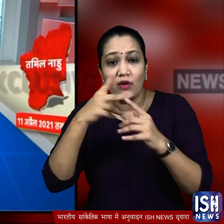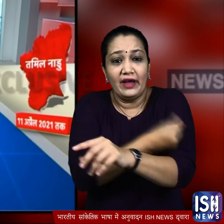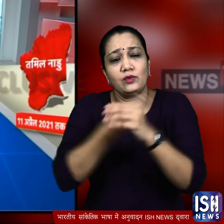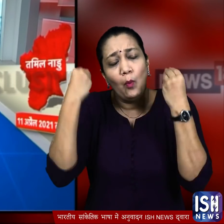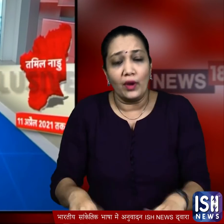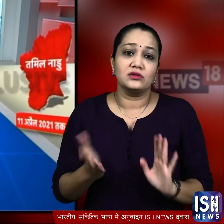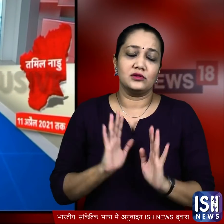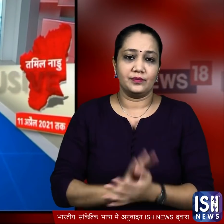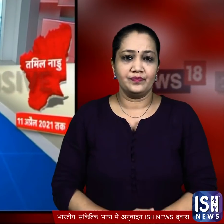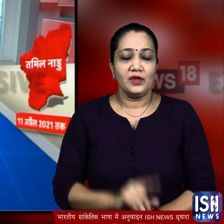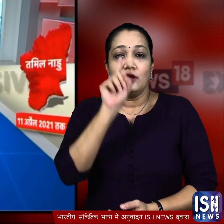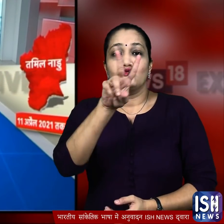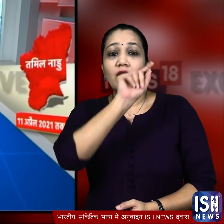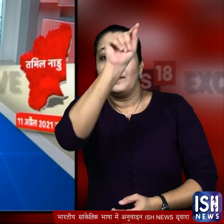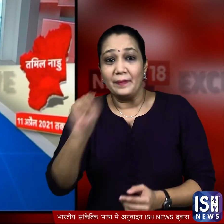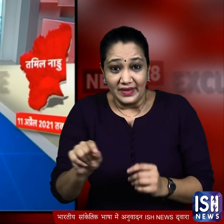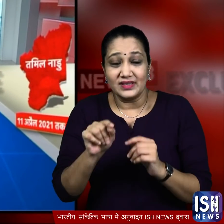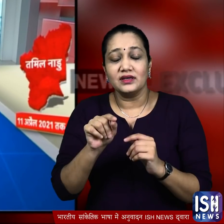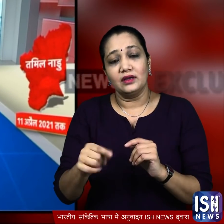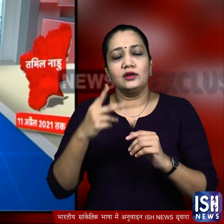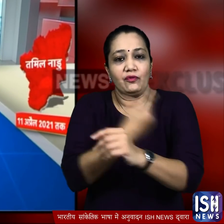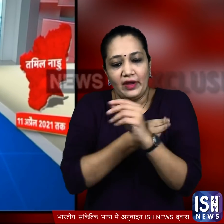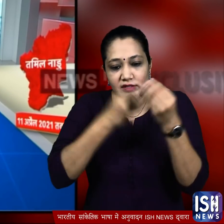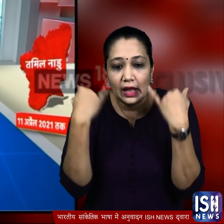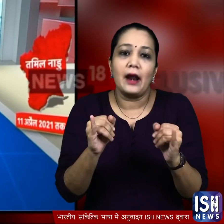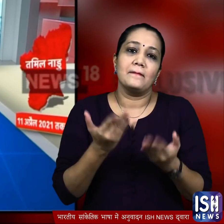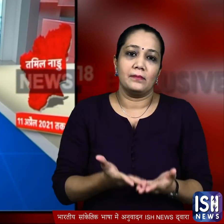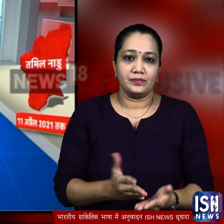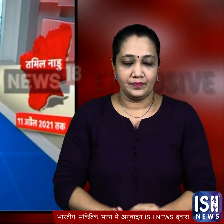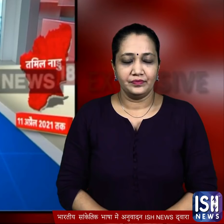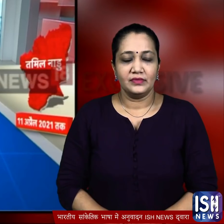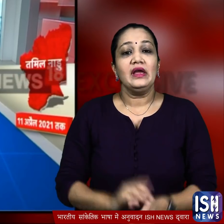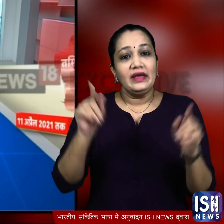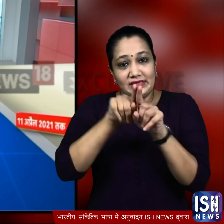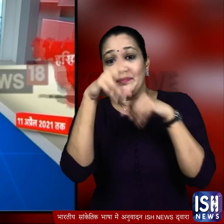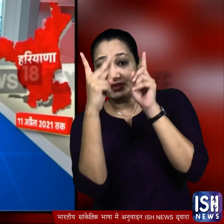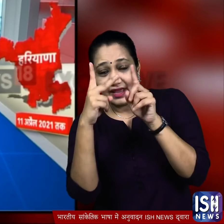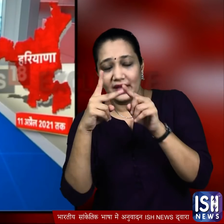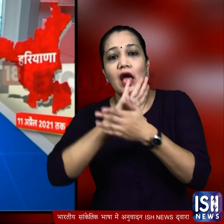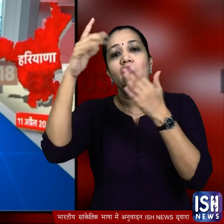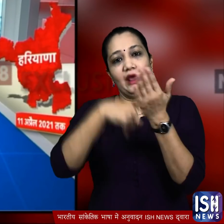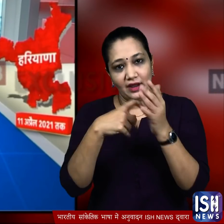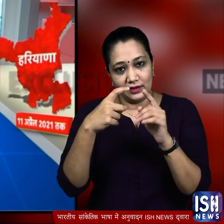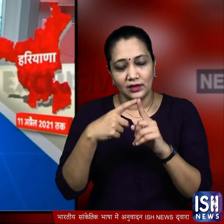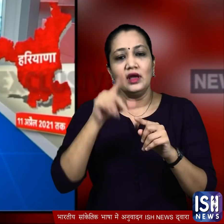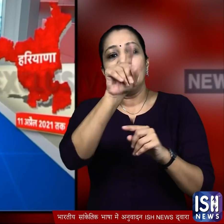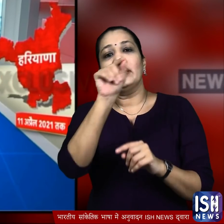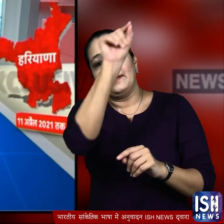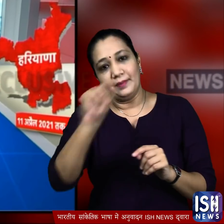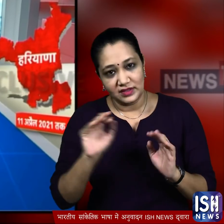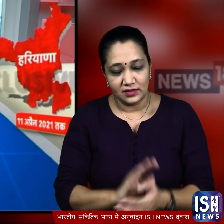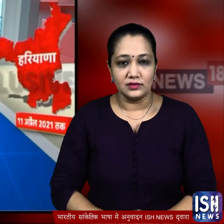बात सामने आई है। वहां पर 12% वैक्सीन खराब हुई है और इसी लिस्ट में दूसरे नंबर पर हरियाणा रहा,